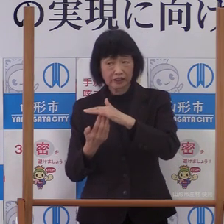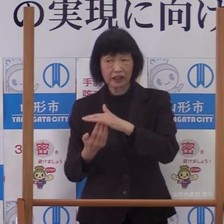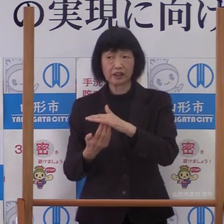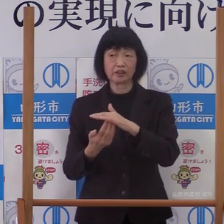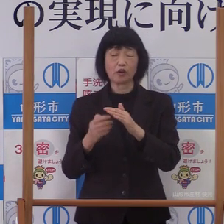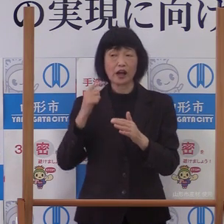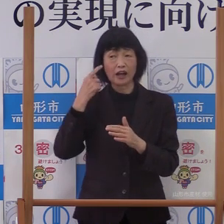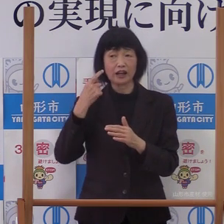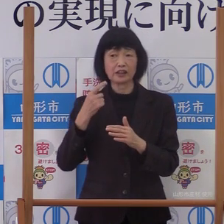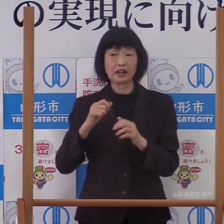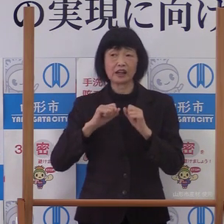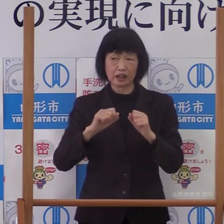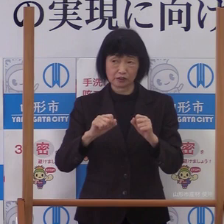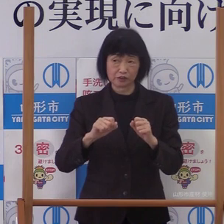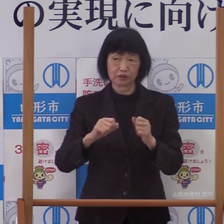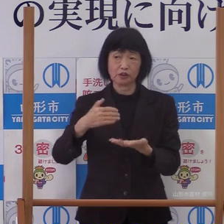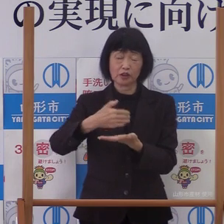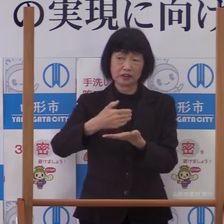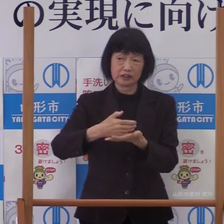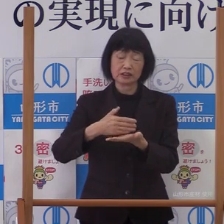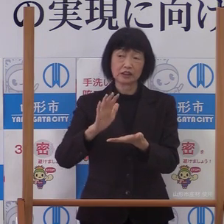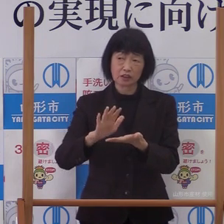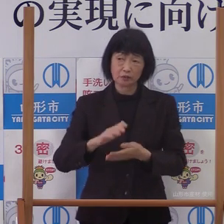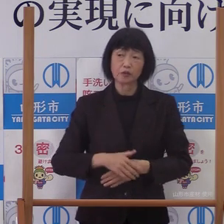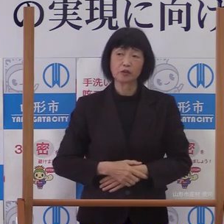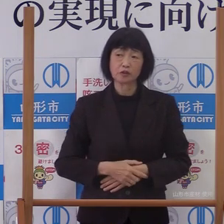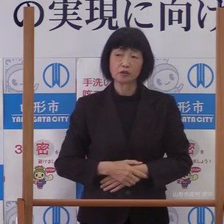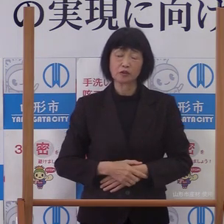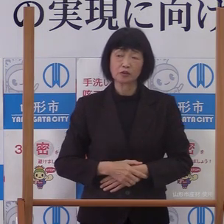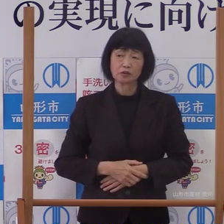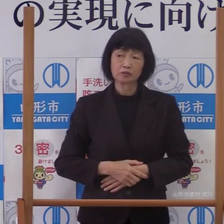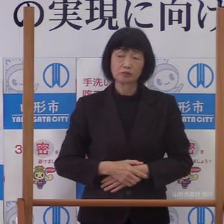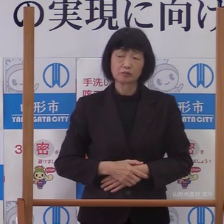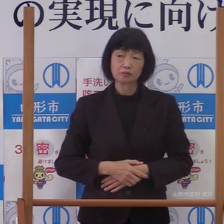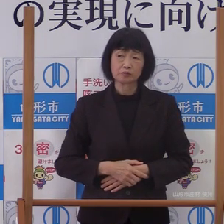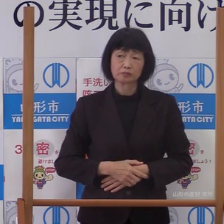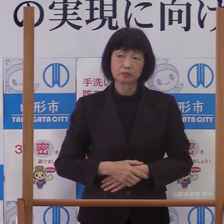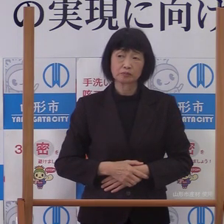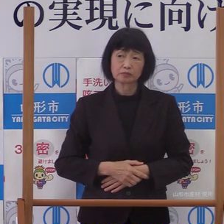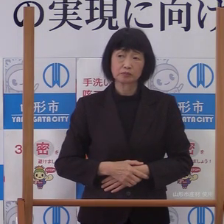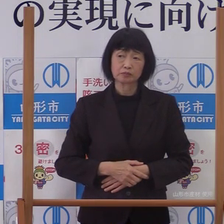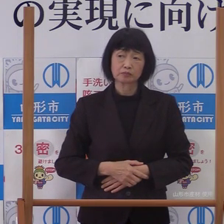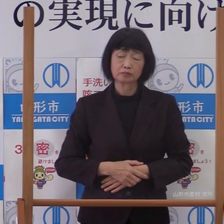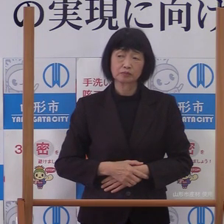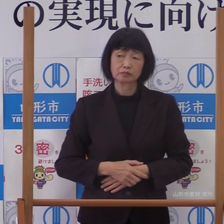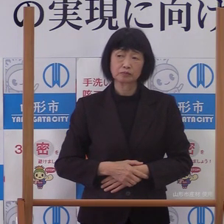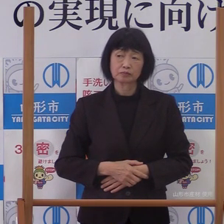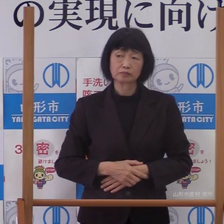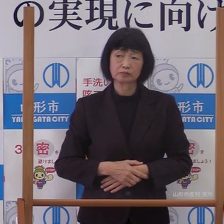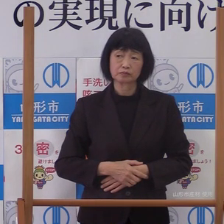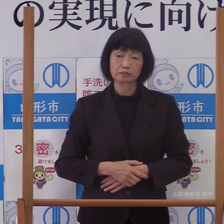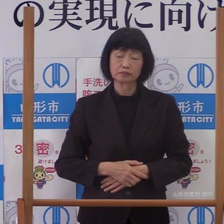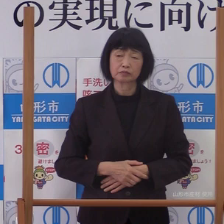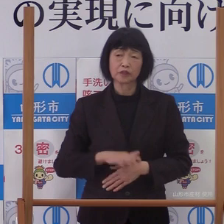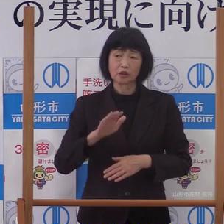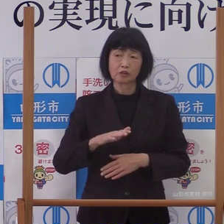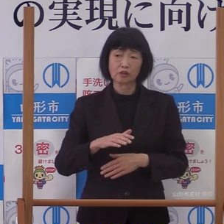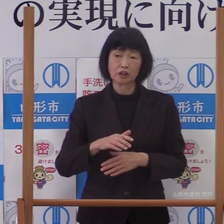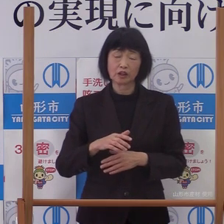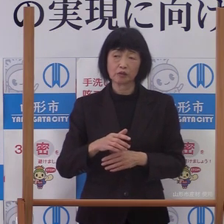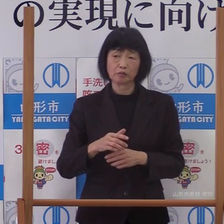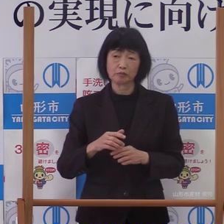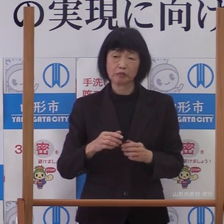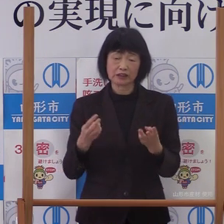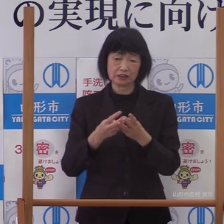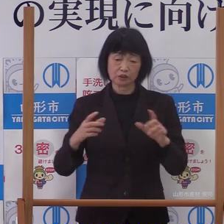ということですが、やっぱりこう難しかろうということでやめられたと。で今回、規模を大幅に縮小しながらもです